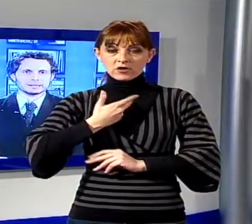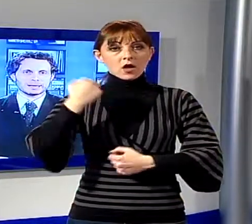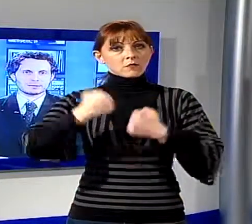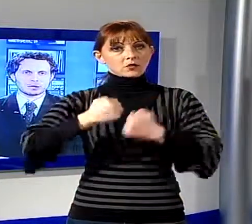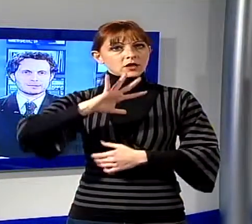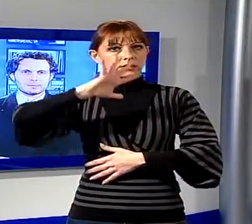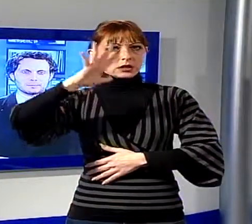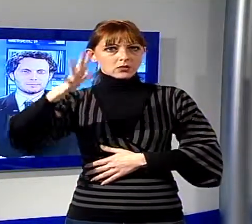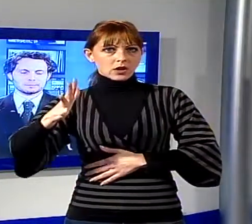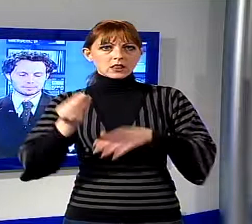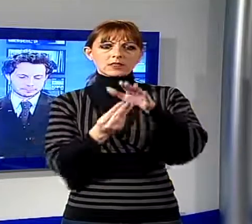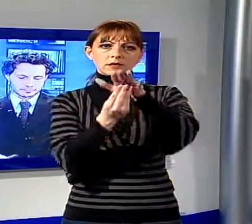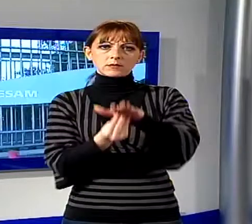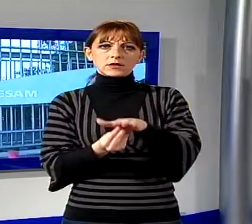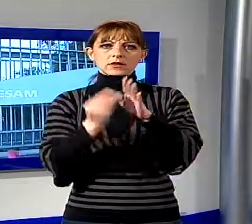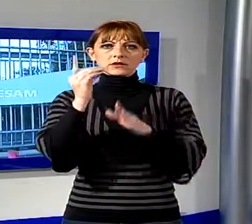dipendenti della GESAM.